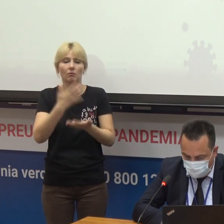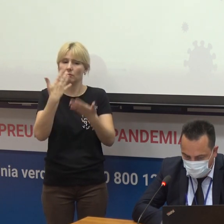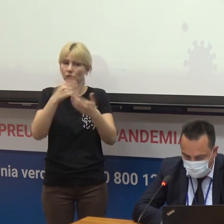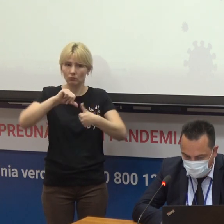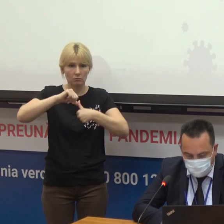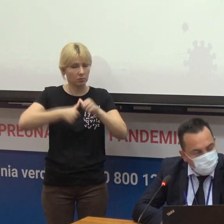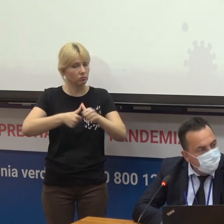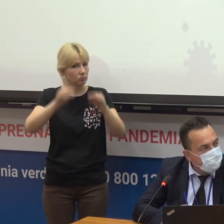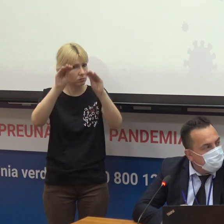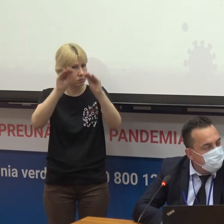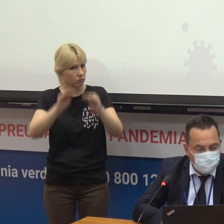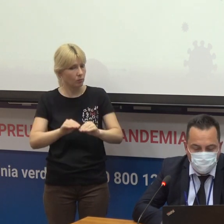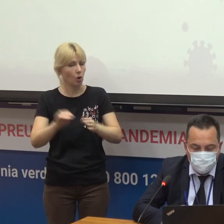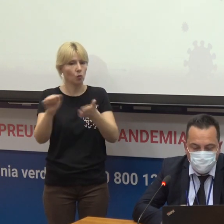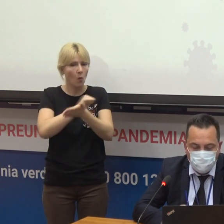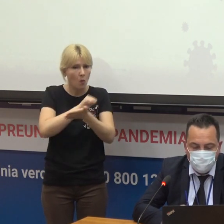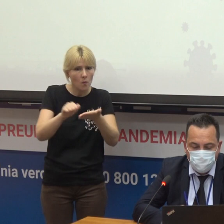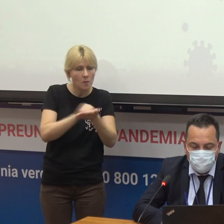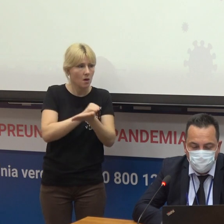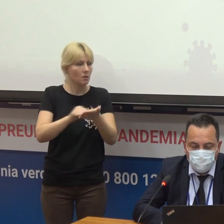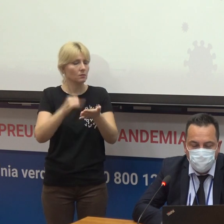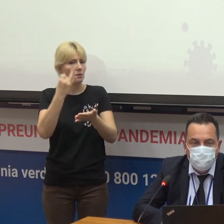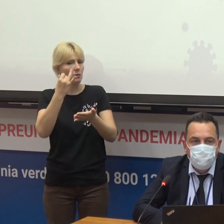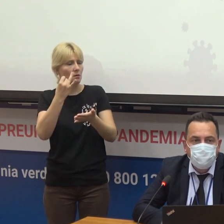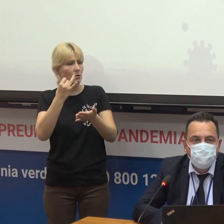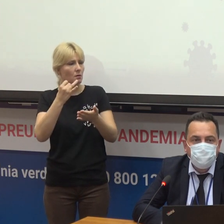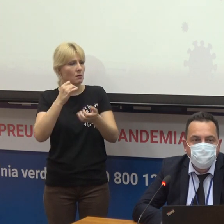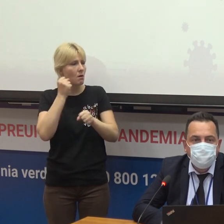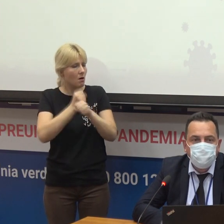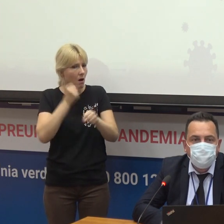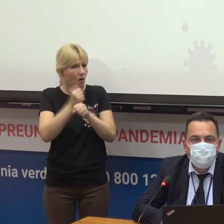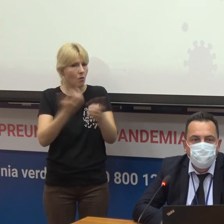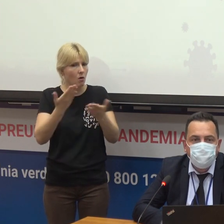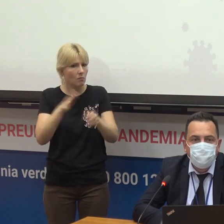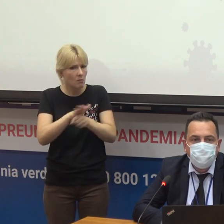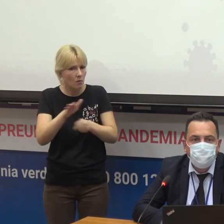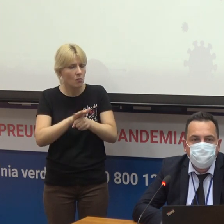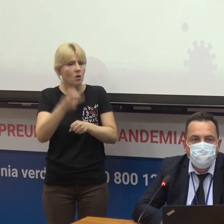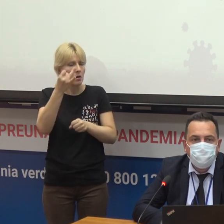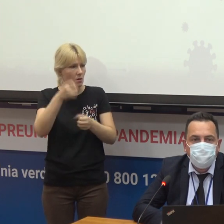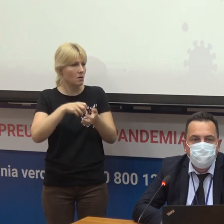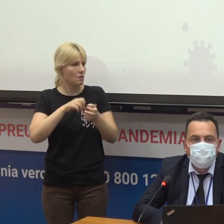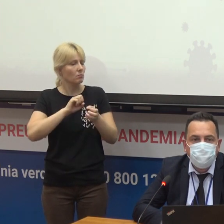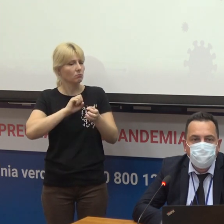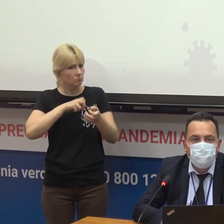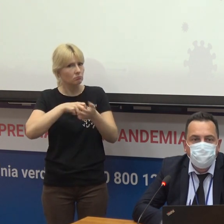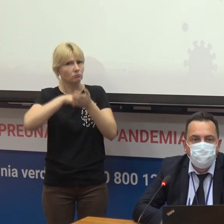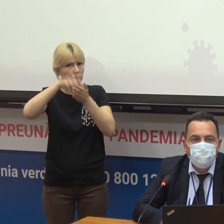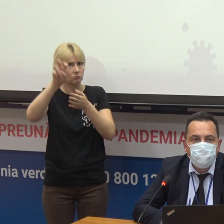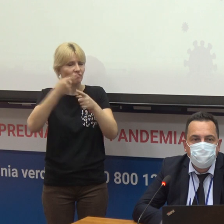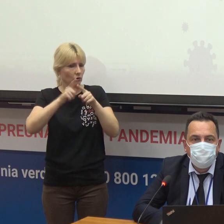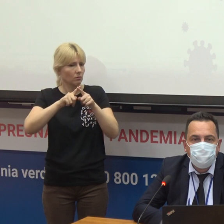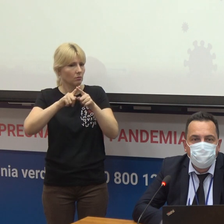în completarea anumitor documente și aspecte, lucru care a fost efectuat și a fost expediat către acel